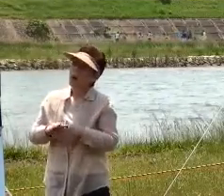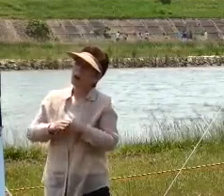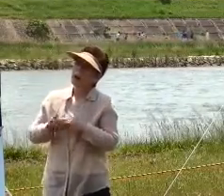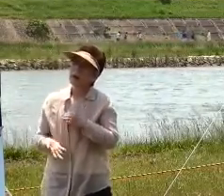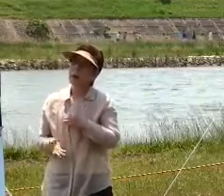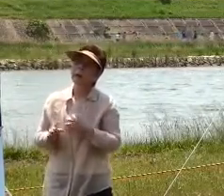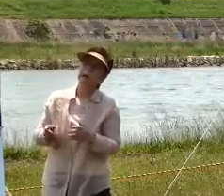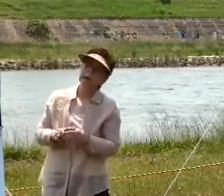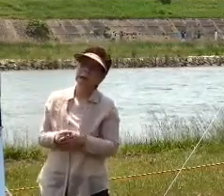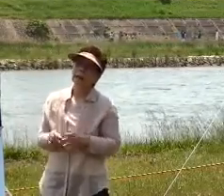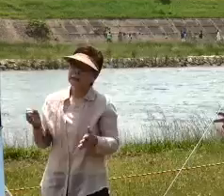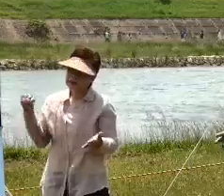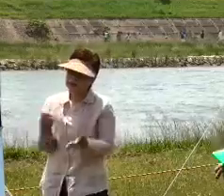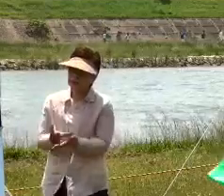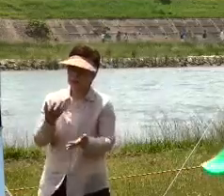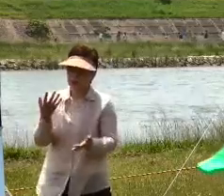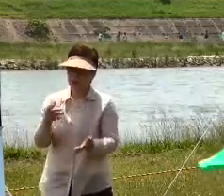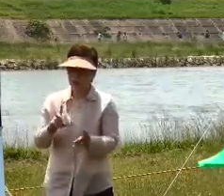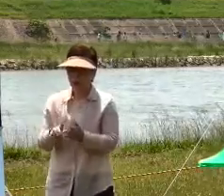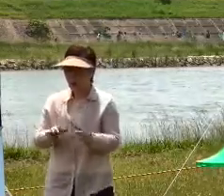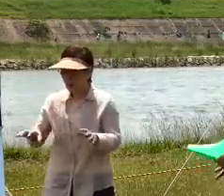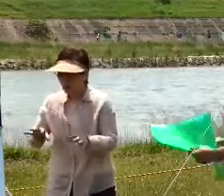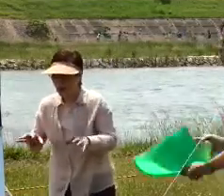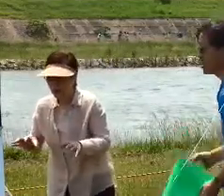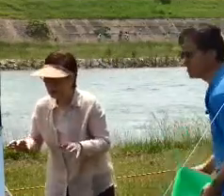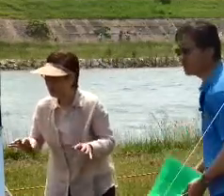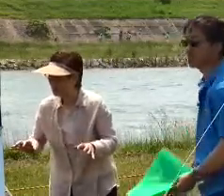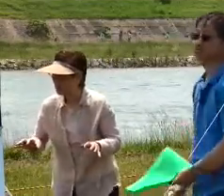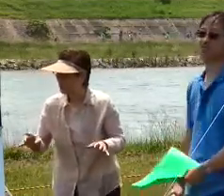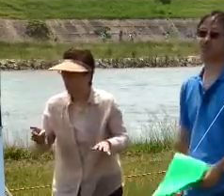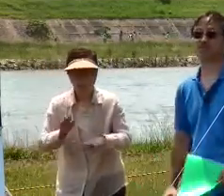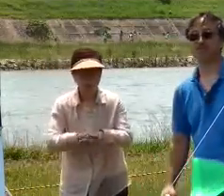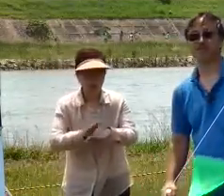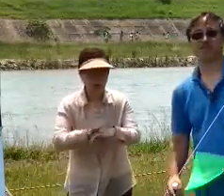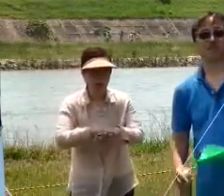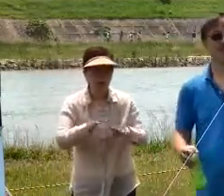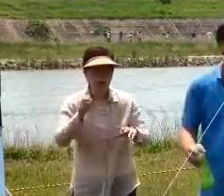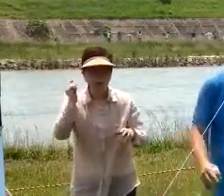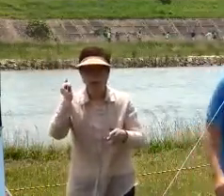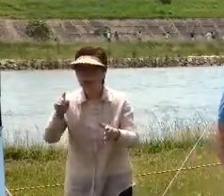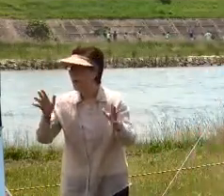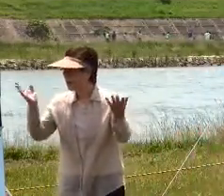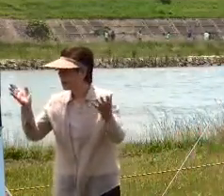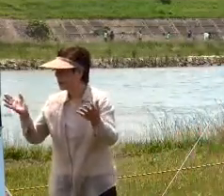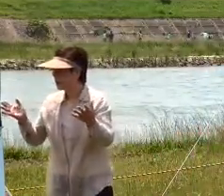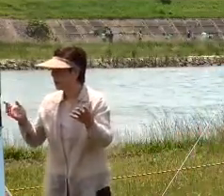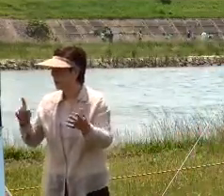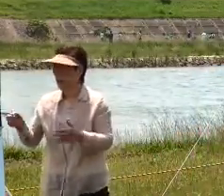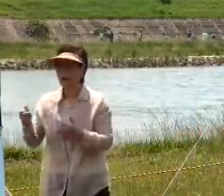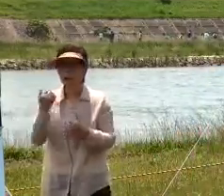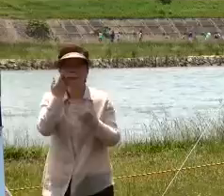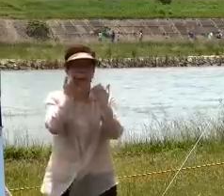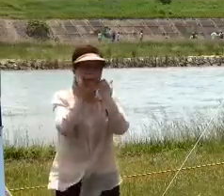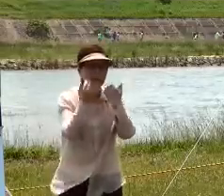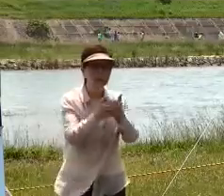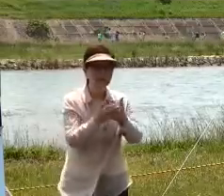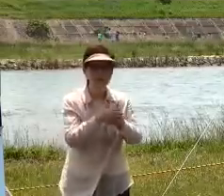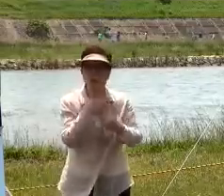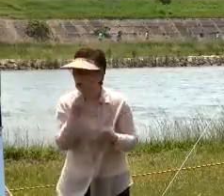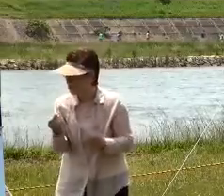に慌てふためいて、あ、どうしたらいいんだろう、困ったな、誰か助けてくれないか、